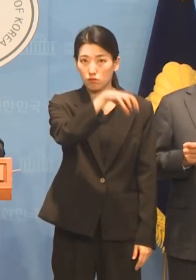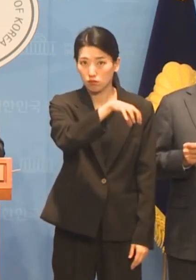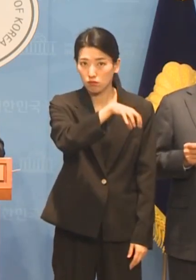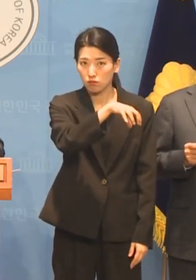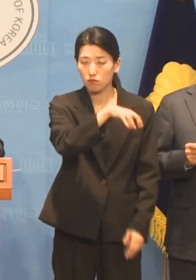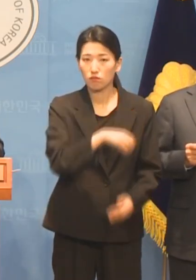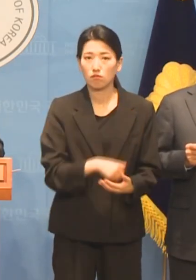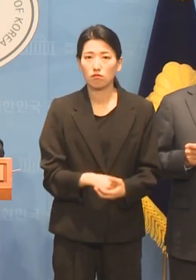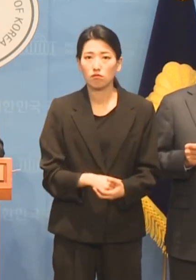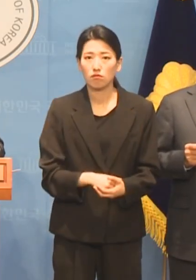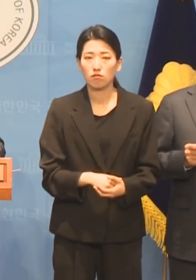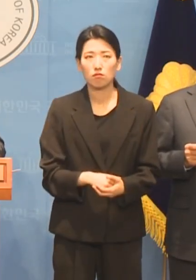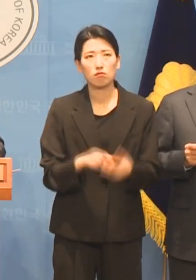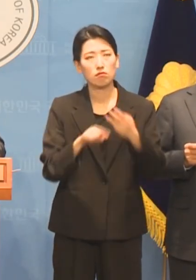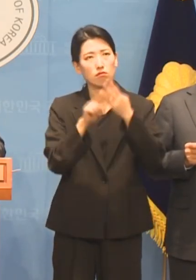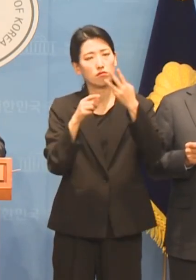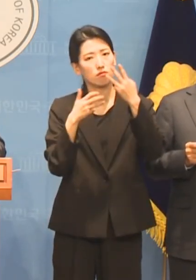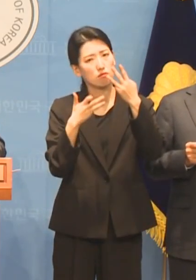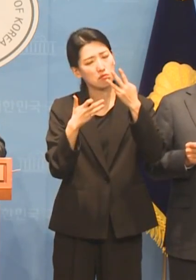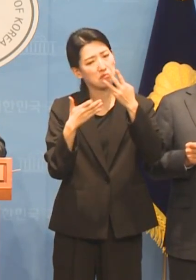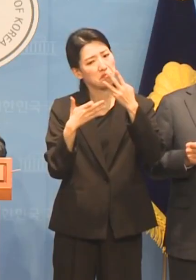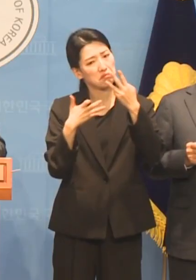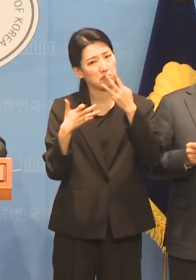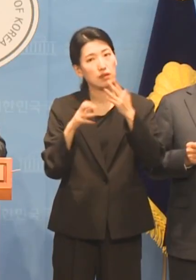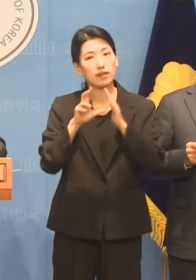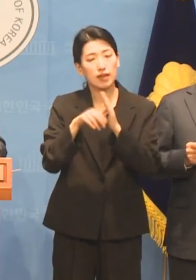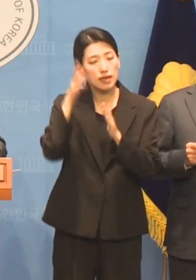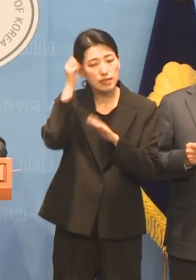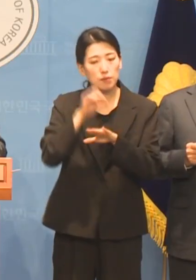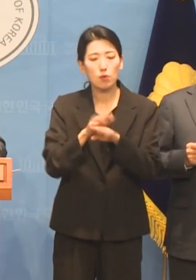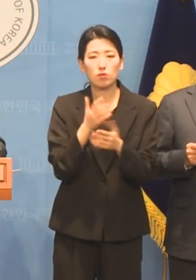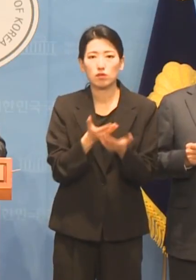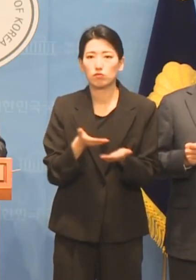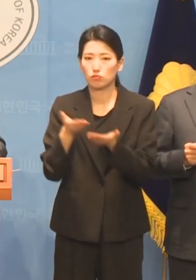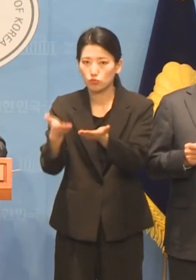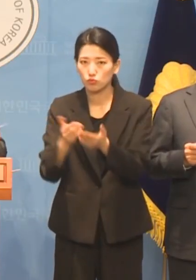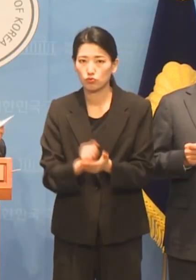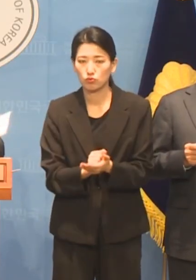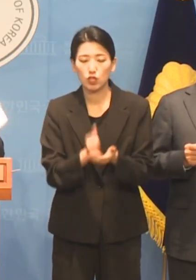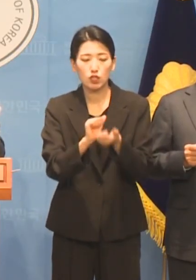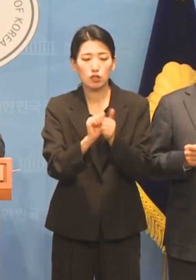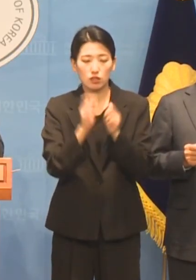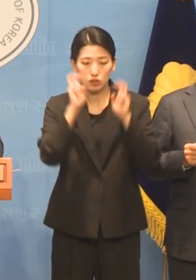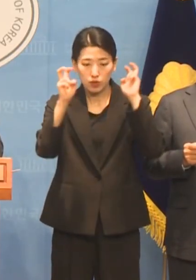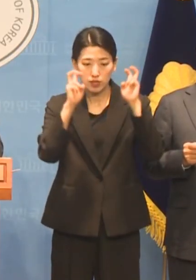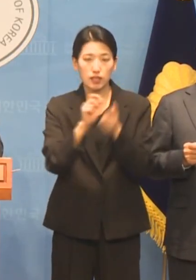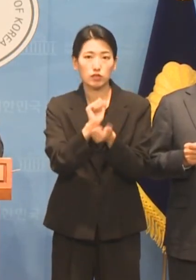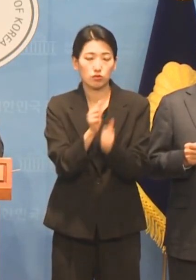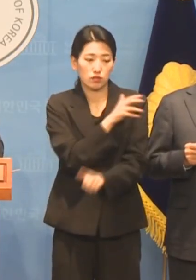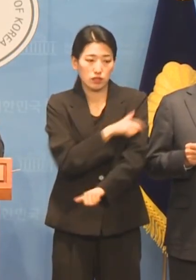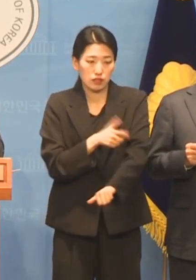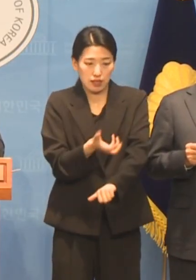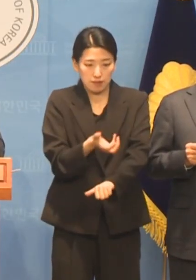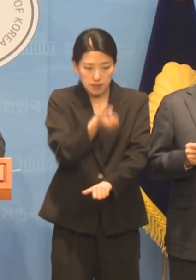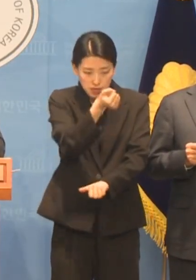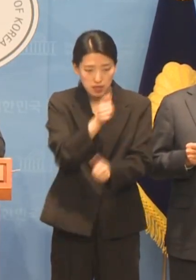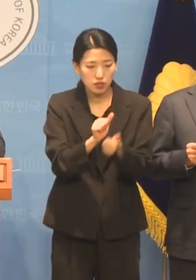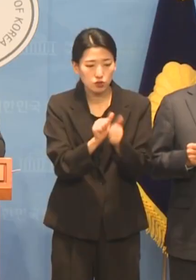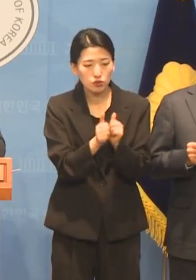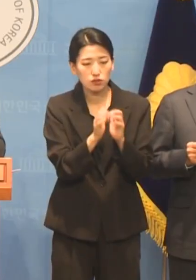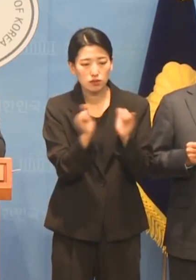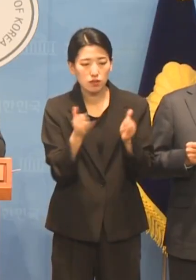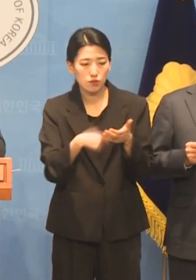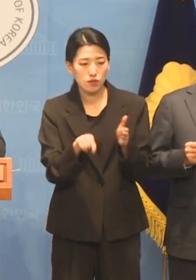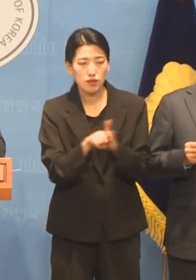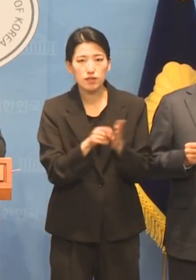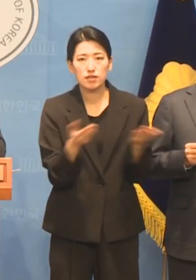18일, 19일자로 보도자를 참고자료를 배포했습니다. 주주보호 및 기업가치 제고에 관한 참고사항. 이사 충실 의무 관련돼서